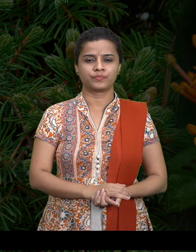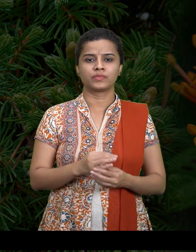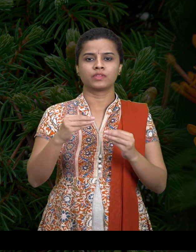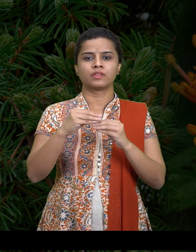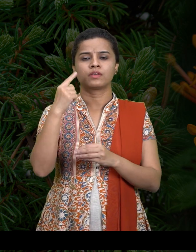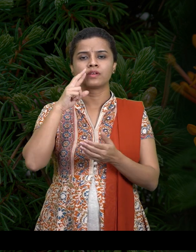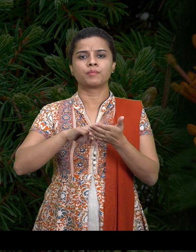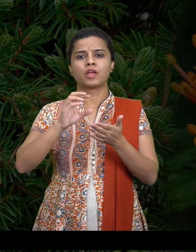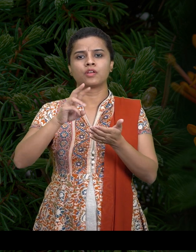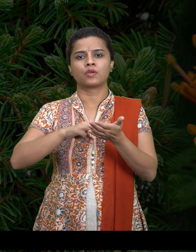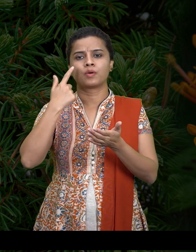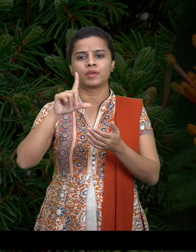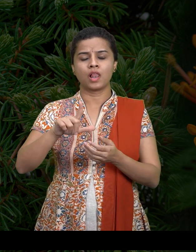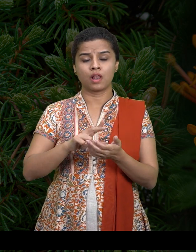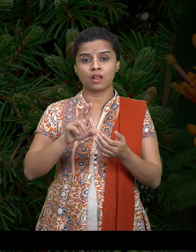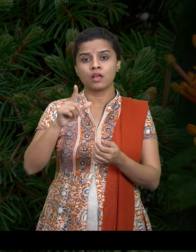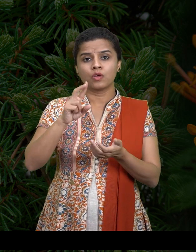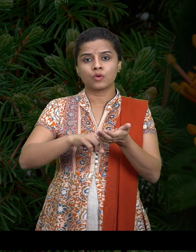द्विपद नामकरण.